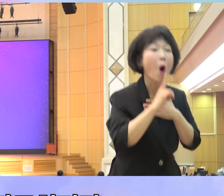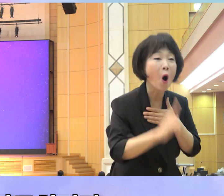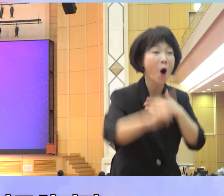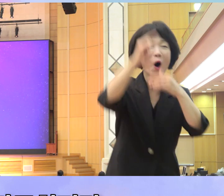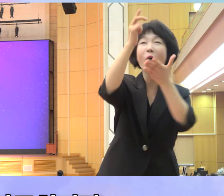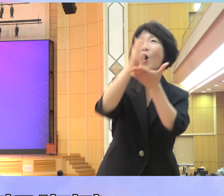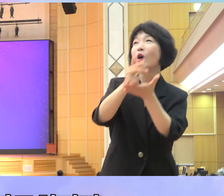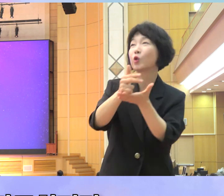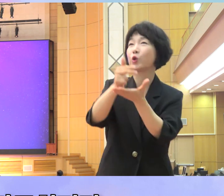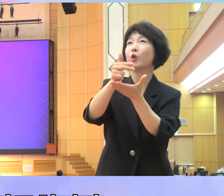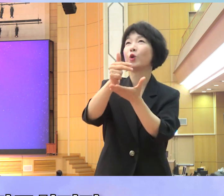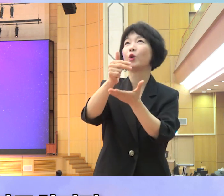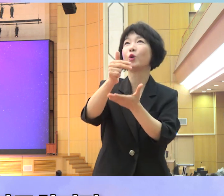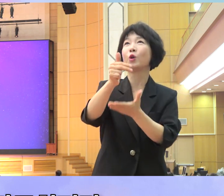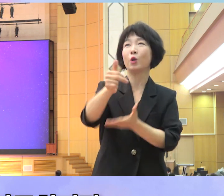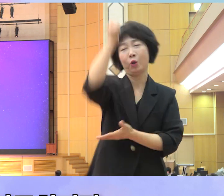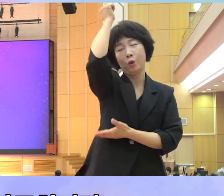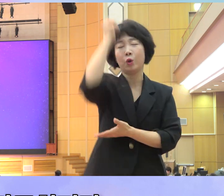오